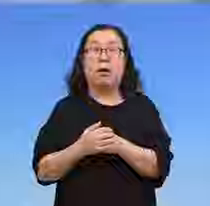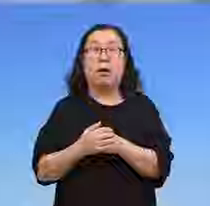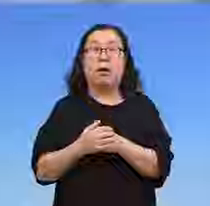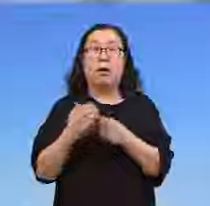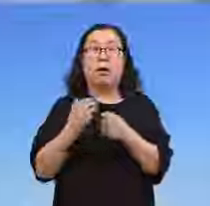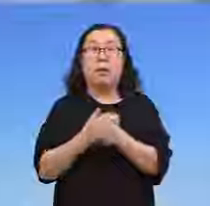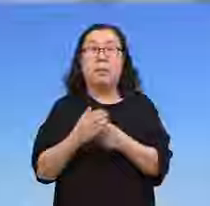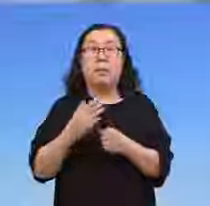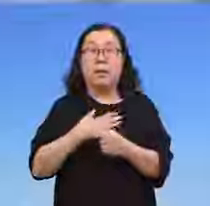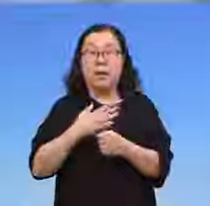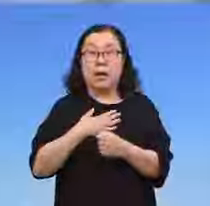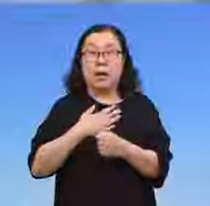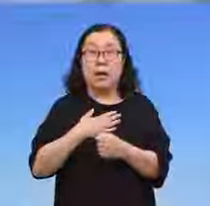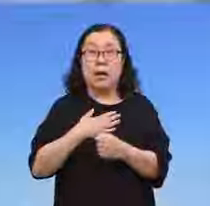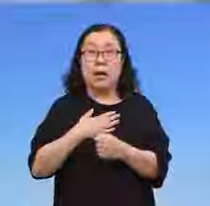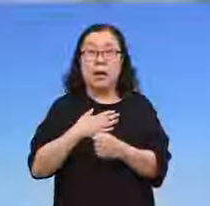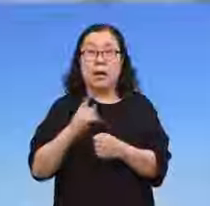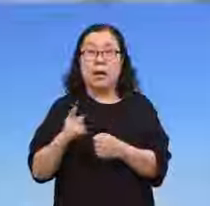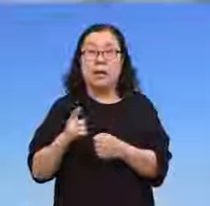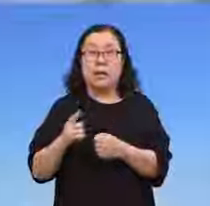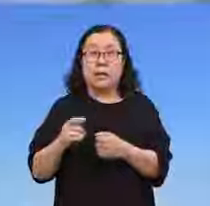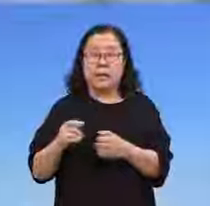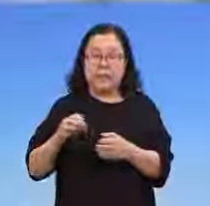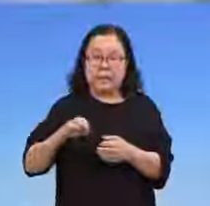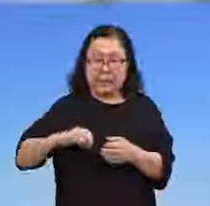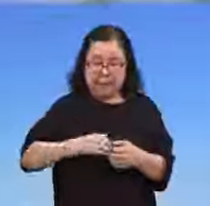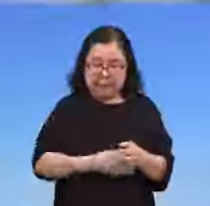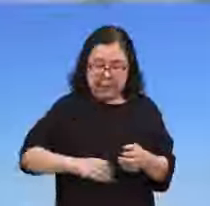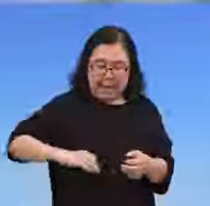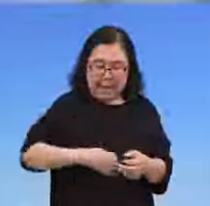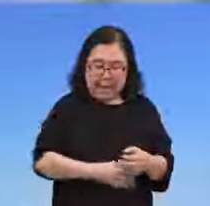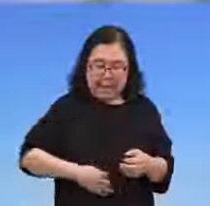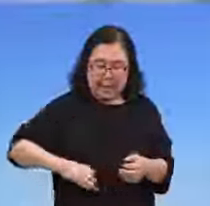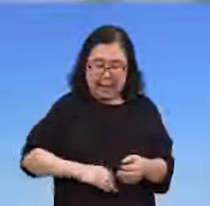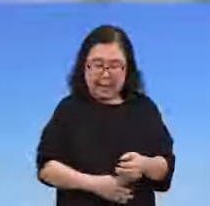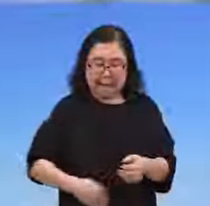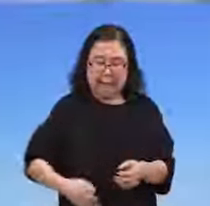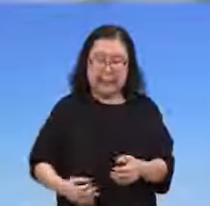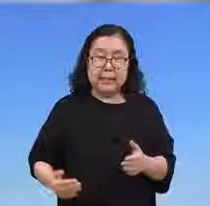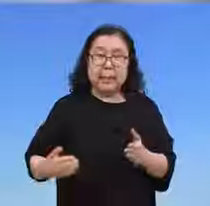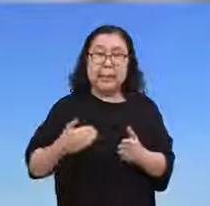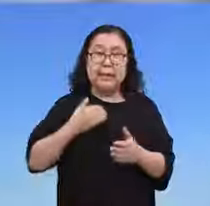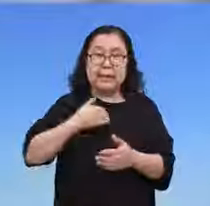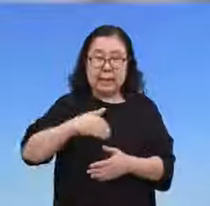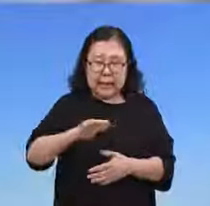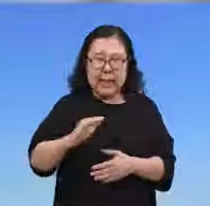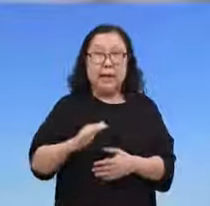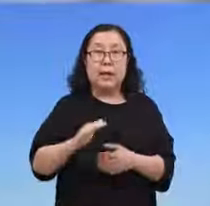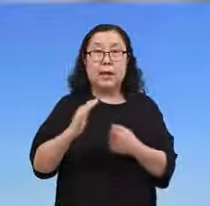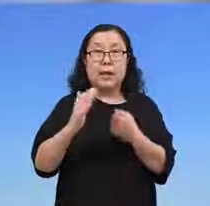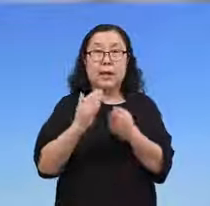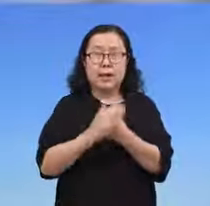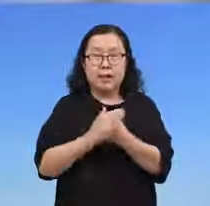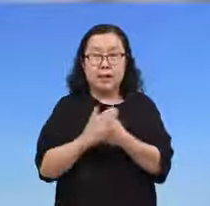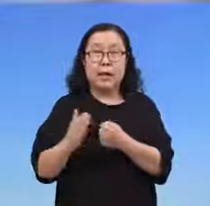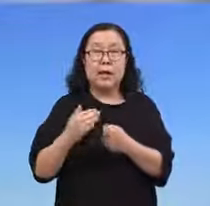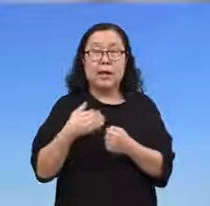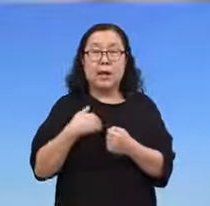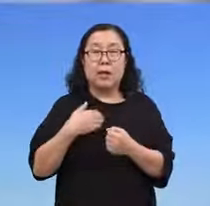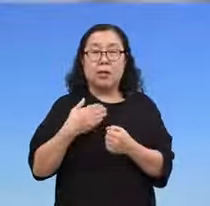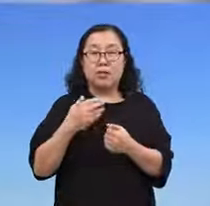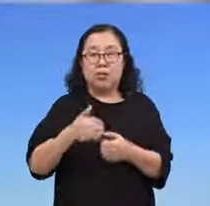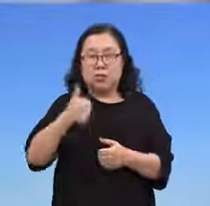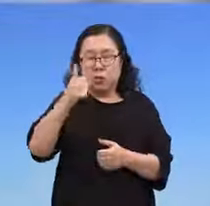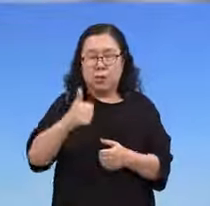그런데 내가 같이 노닥거릴 여유가 없고 왜? 나는 장까지 내려가야 되니까. 우리 주인의 건강을 내가